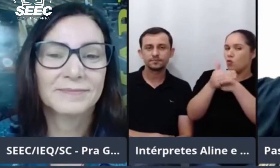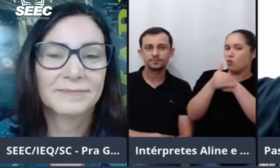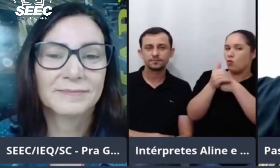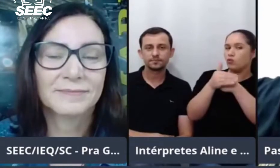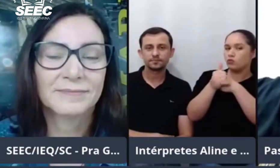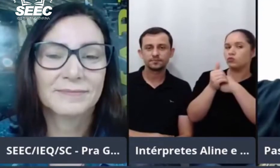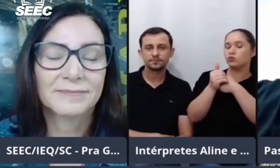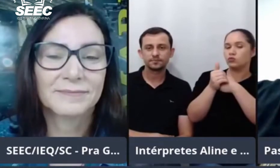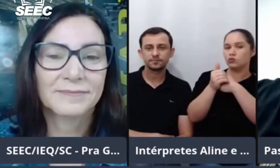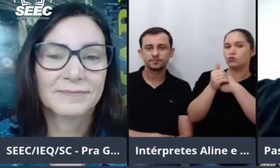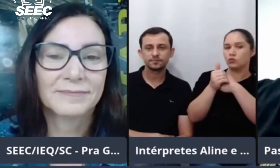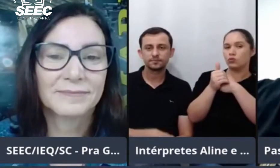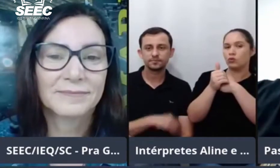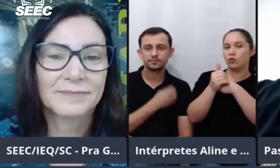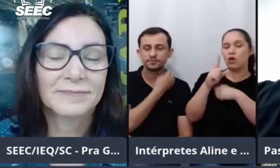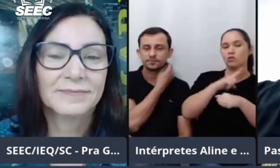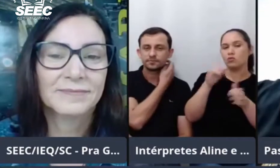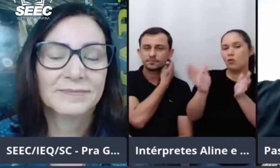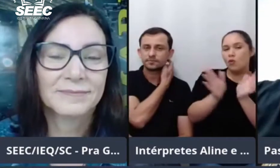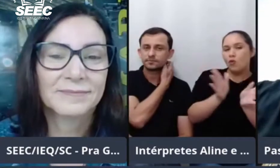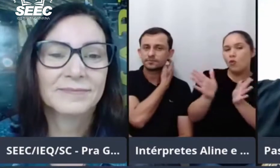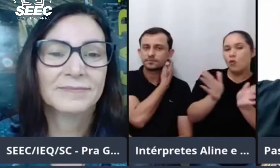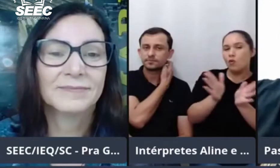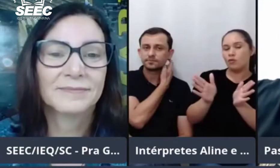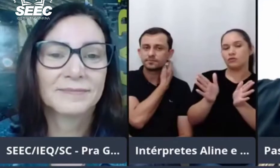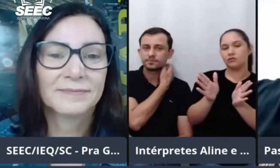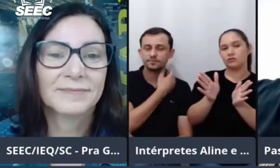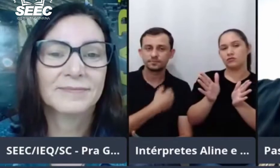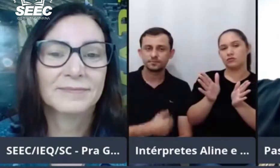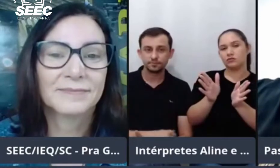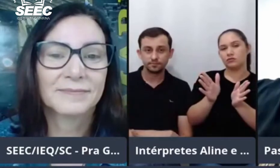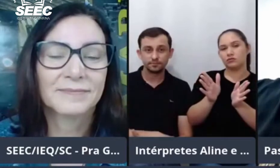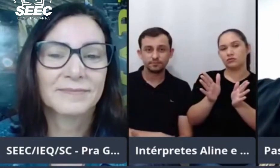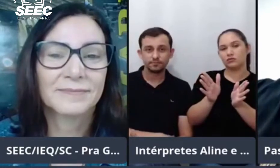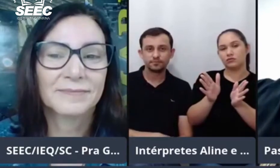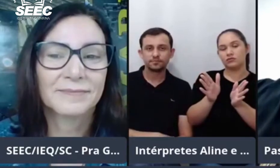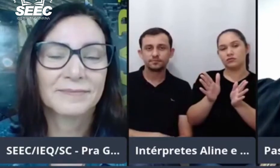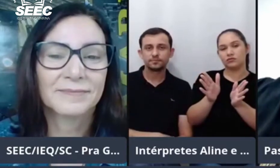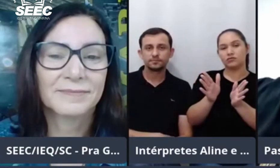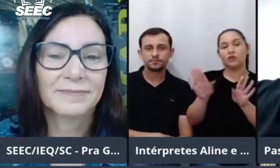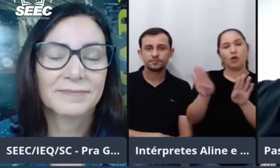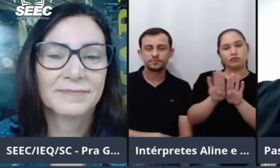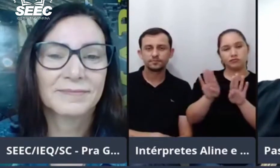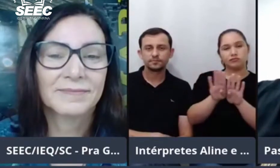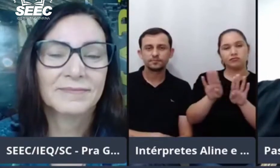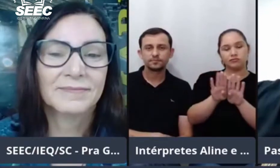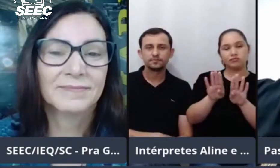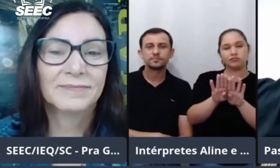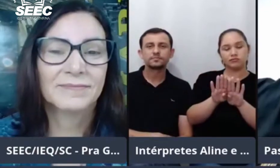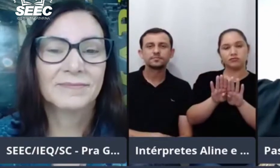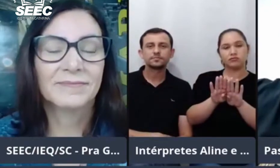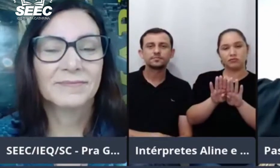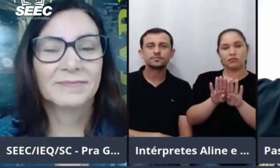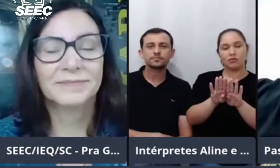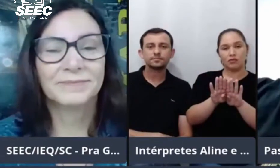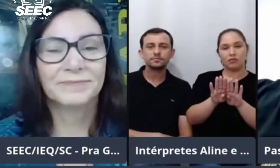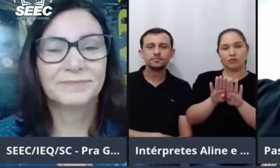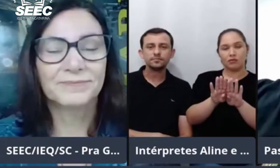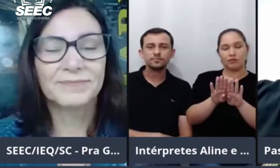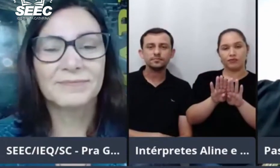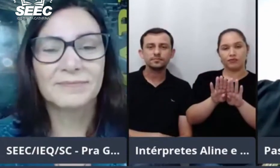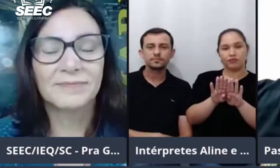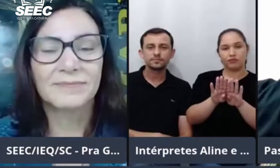proporcionar essa acessibilidade para eles, né, e também é tremendo, né, a maneira pela qual